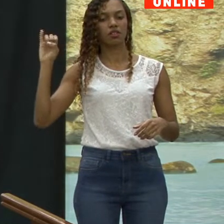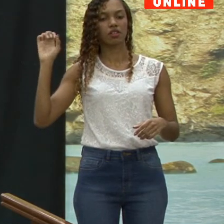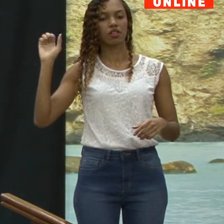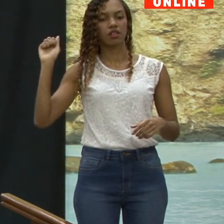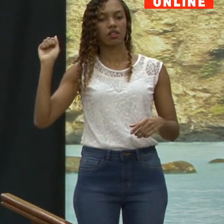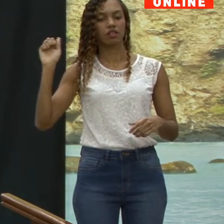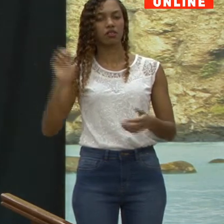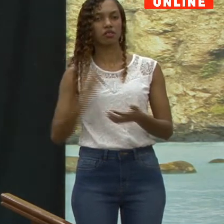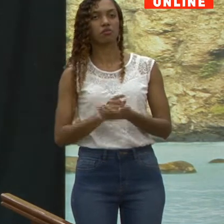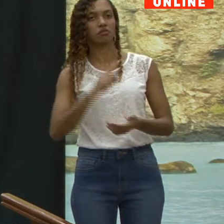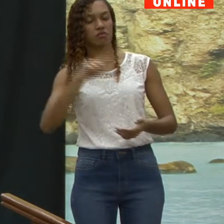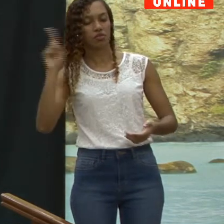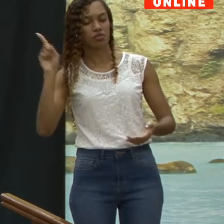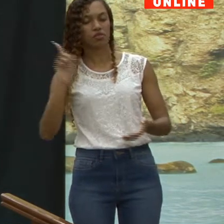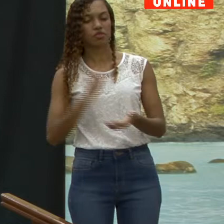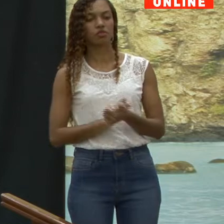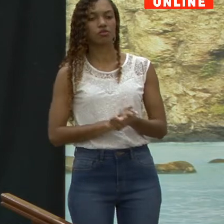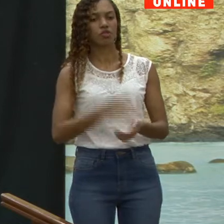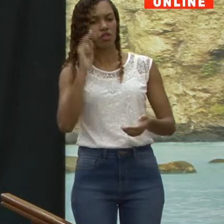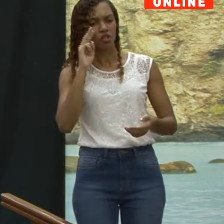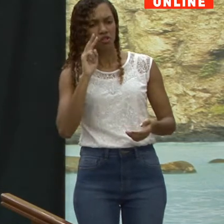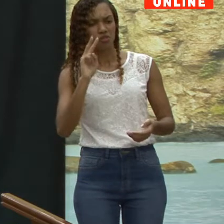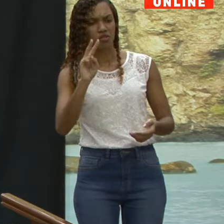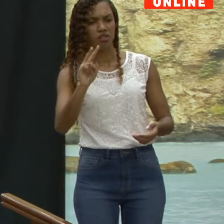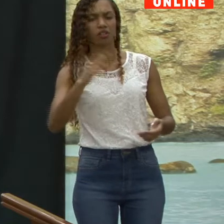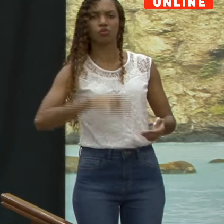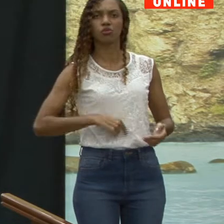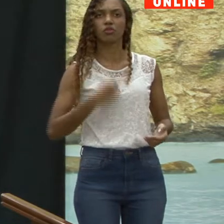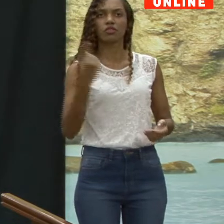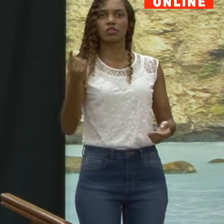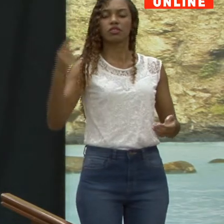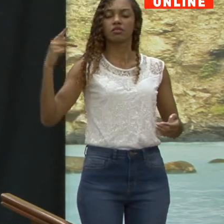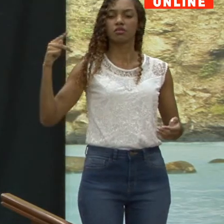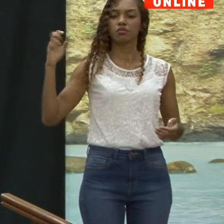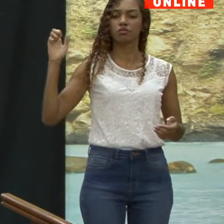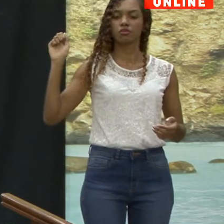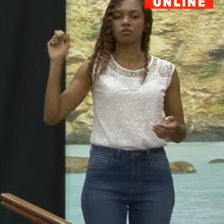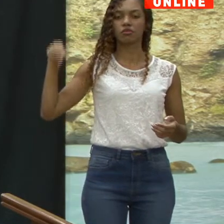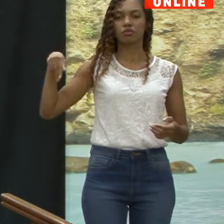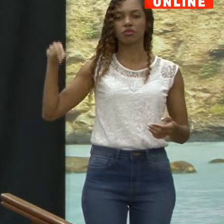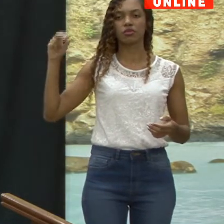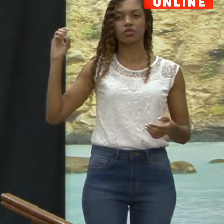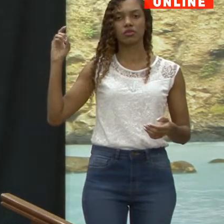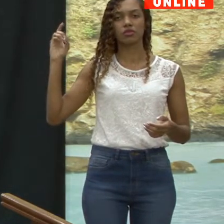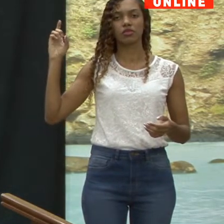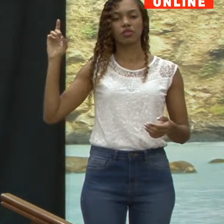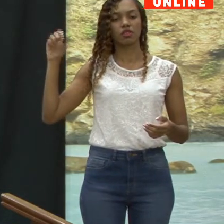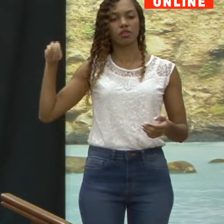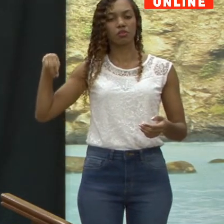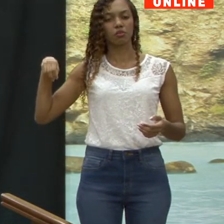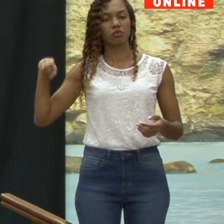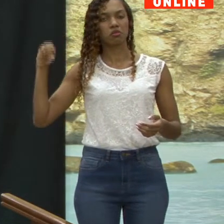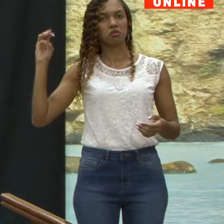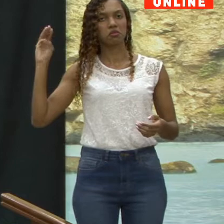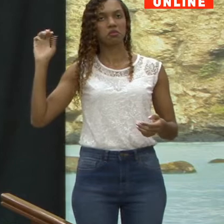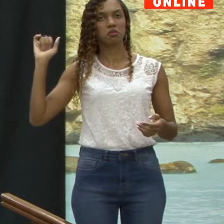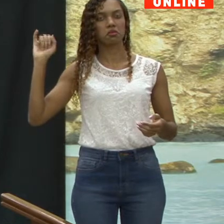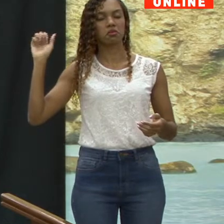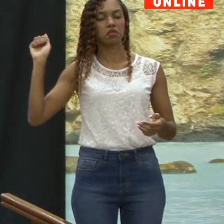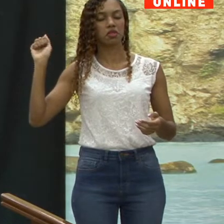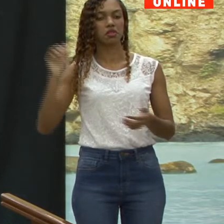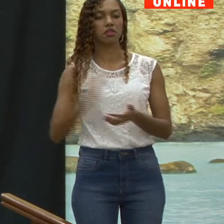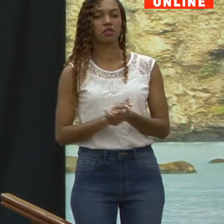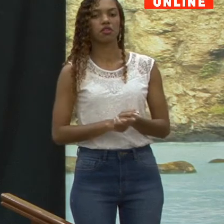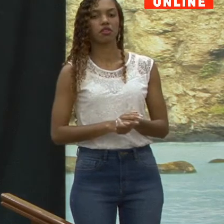pandemia, nós precisamos olhar esta pandemia e ver além, ver a graça